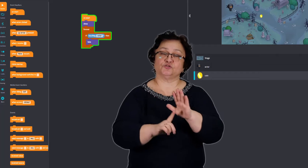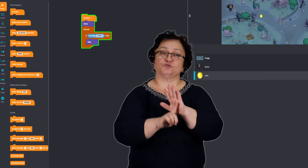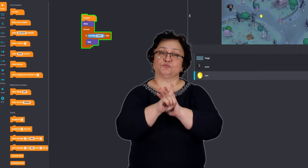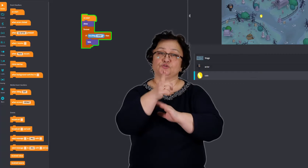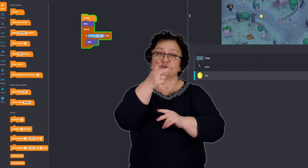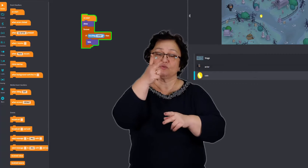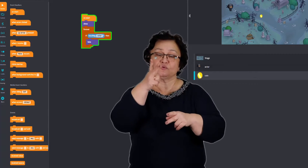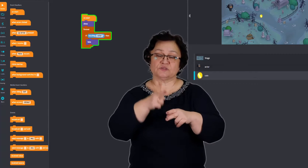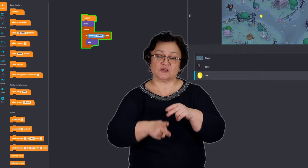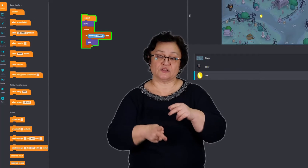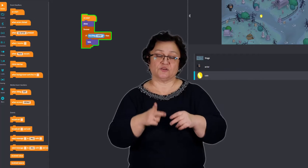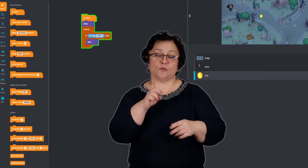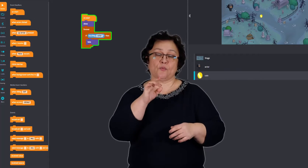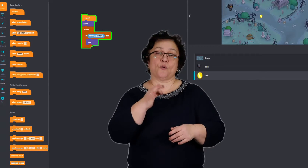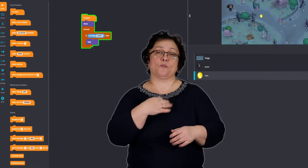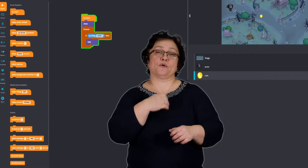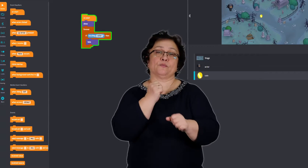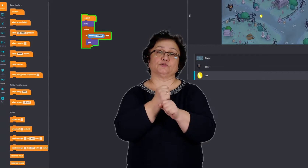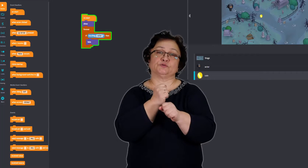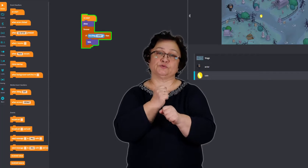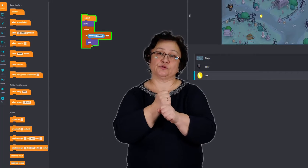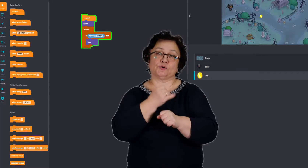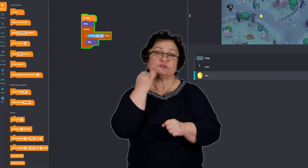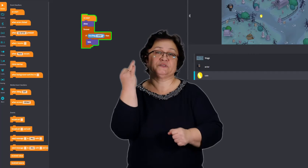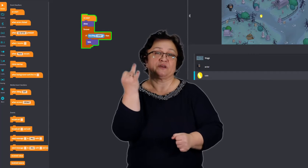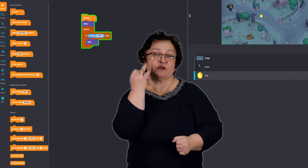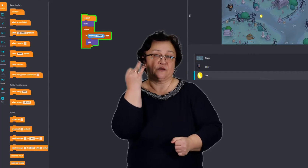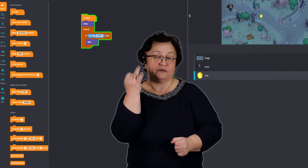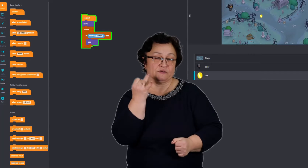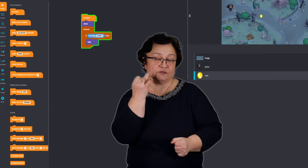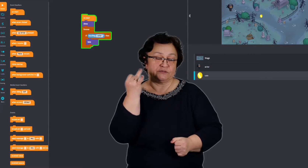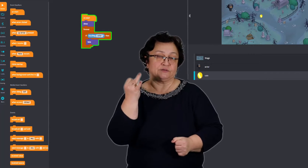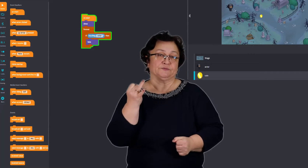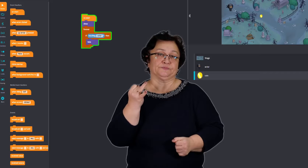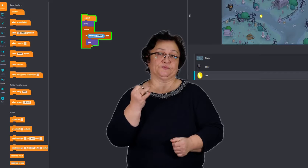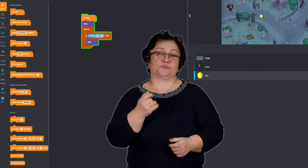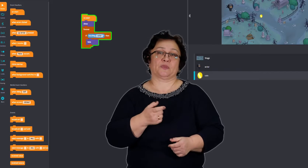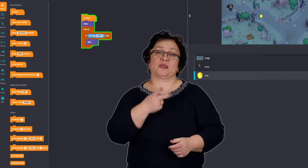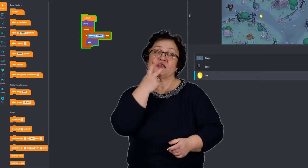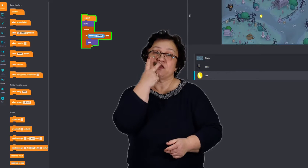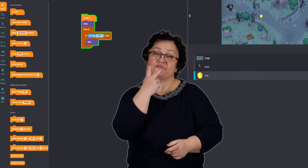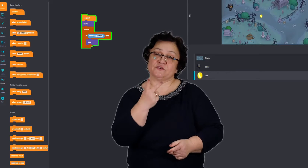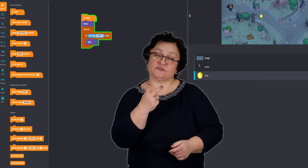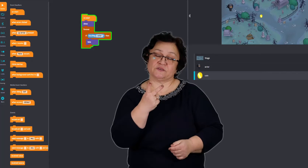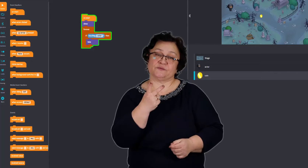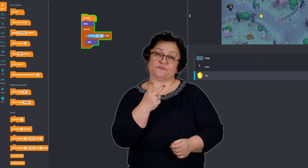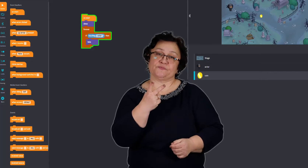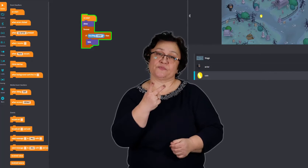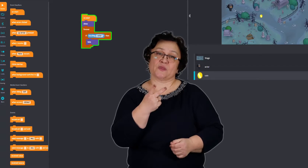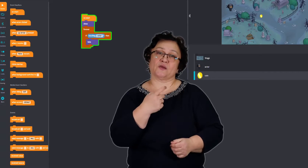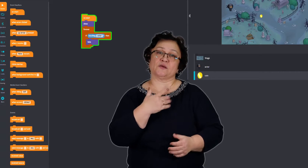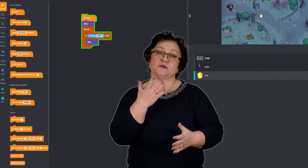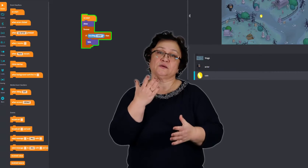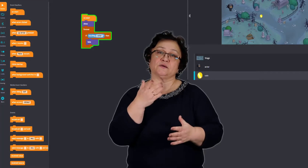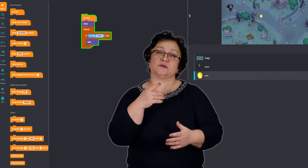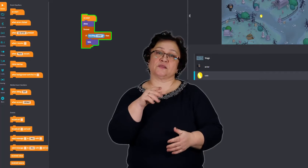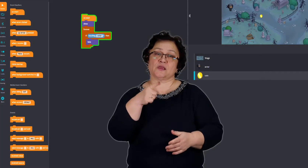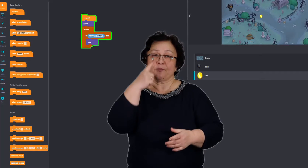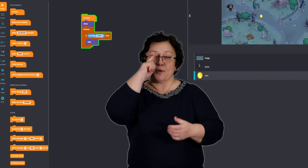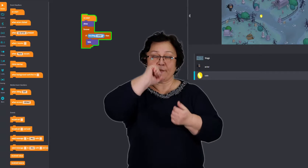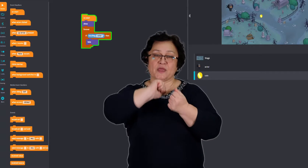спочатку закінчити, бо ми можемо зробити дещо цікавіше. Дивися, як